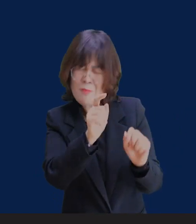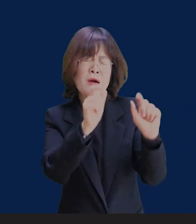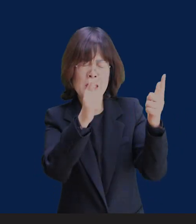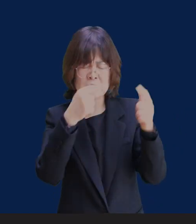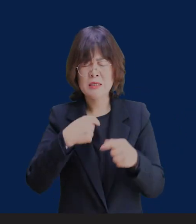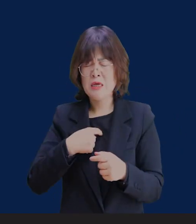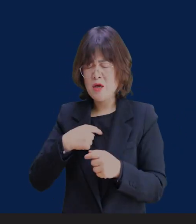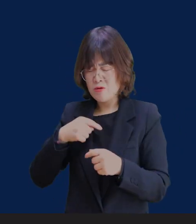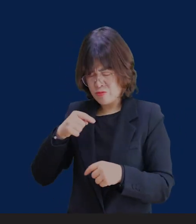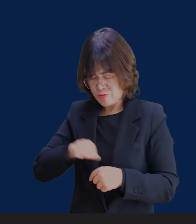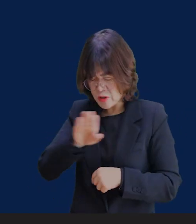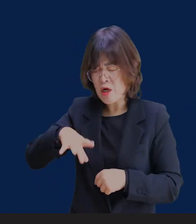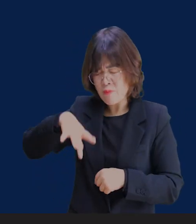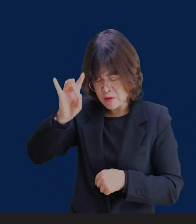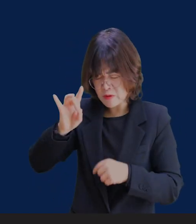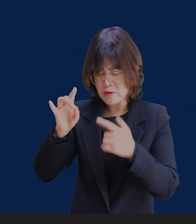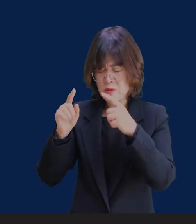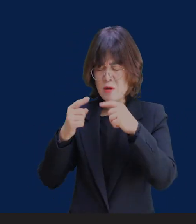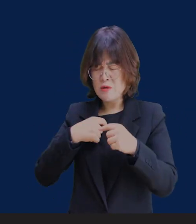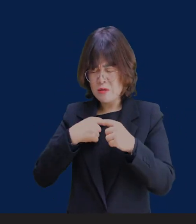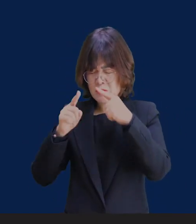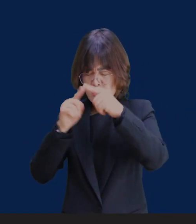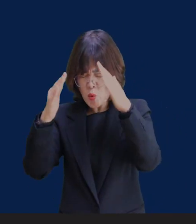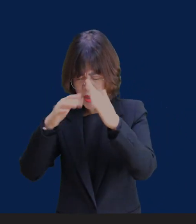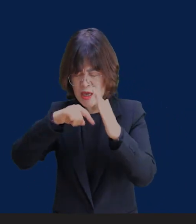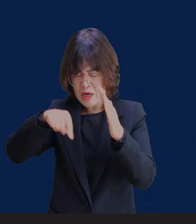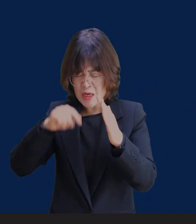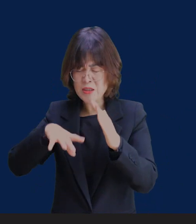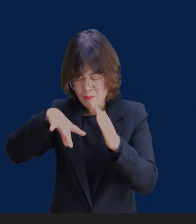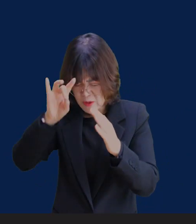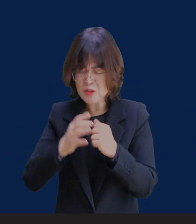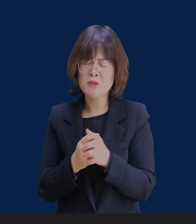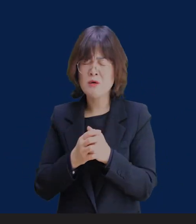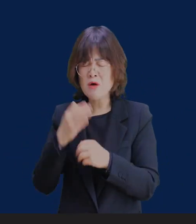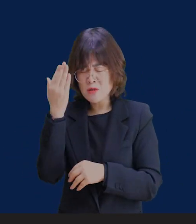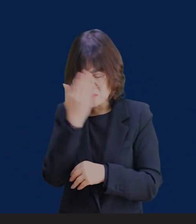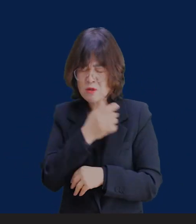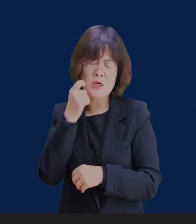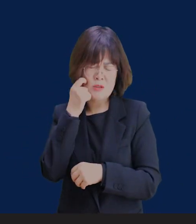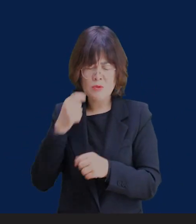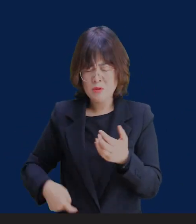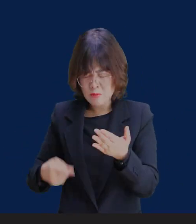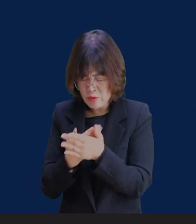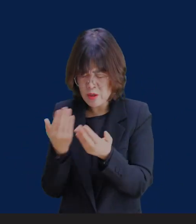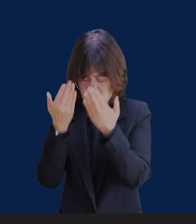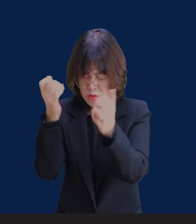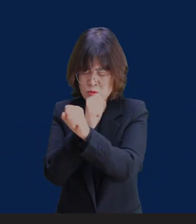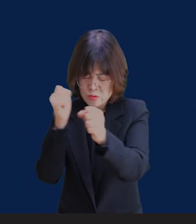그렇습니다. 주님 지금의 코로나의 사태로 아버지 대한민국의 어려움의 사태로 누구를